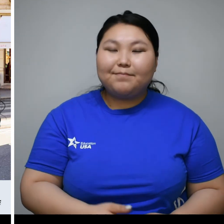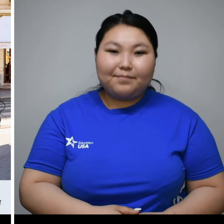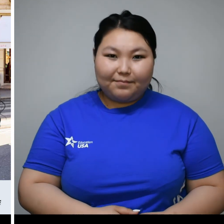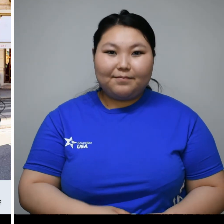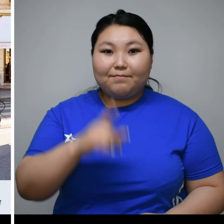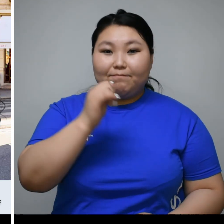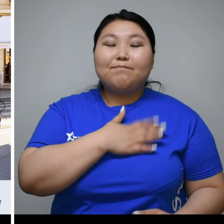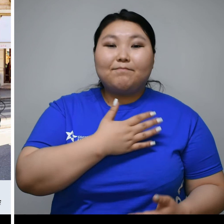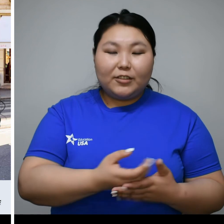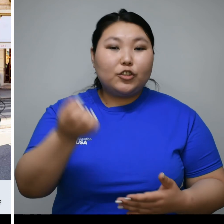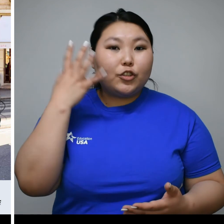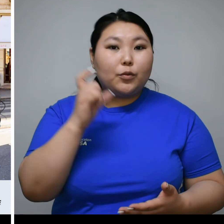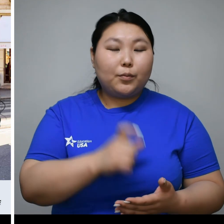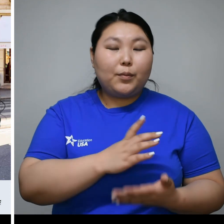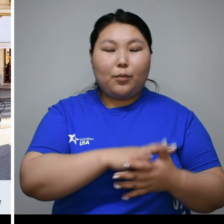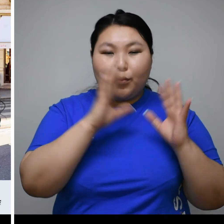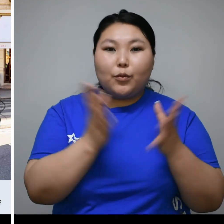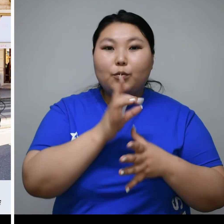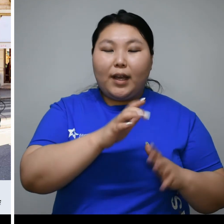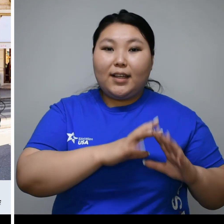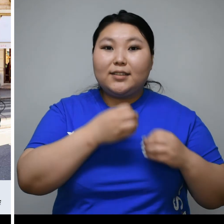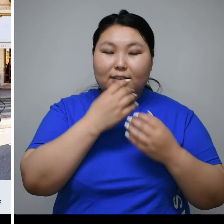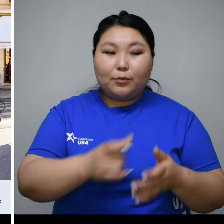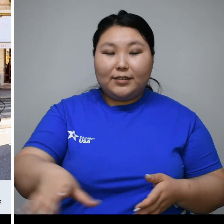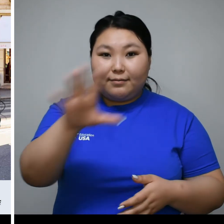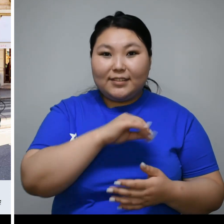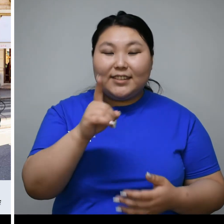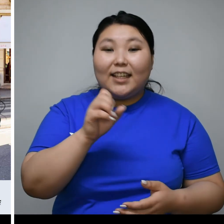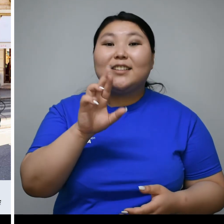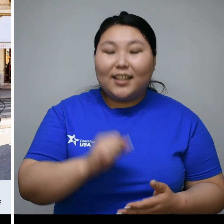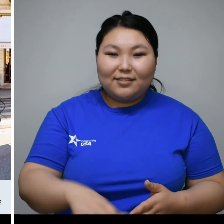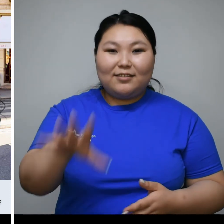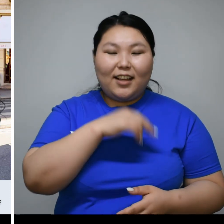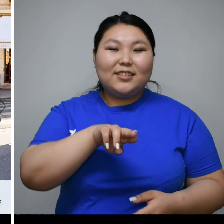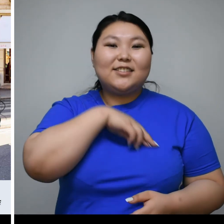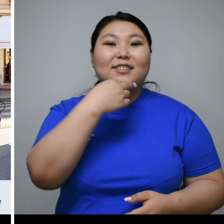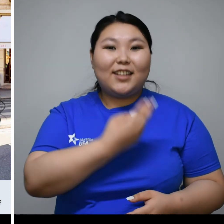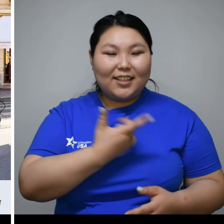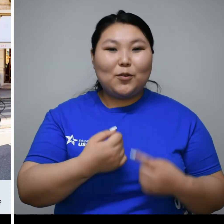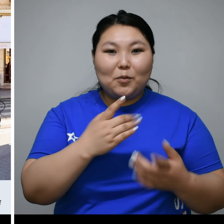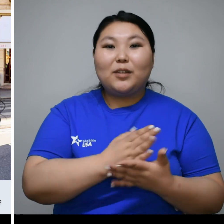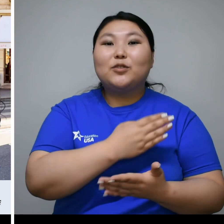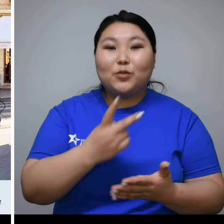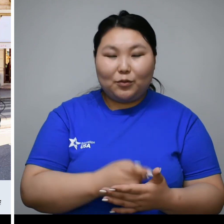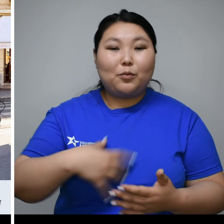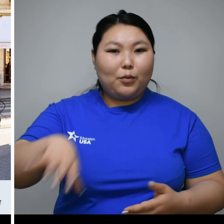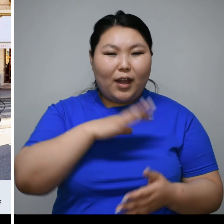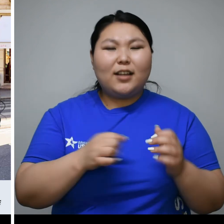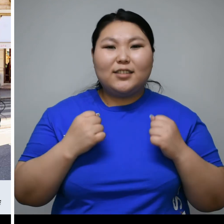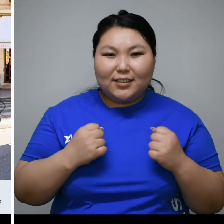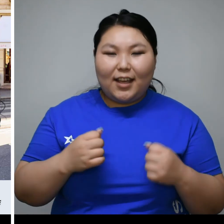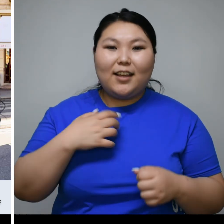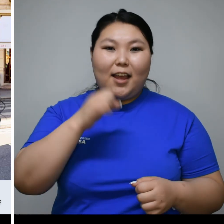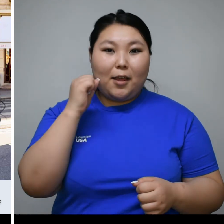гэж хэлмээр байна. За баярлалаа. Тэгээ сонсож байгаа бүх хүмүүст хандаж хэлэхэд та бүхний заяа одоо та бүхний хичээгээсэ гэд хүлээж байгаа шүү. Тэгээд